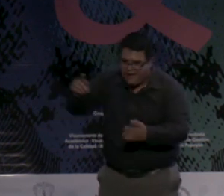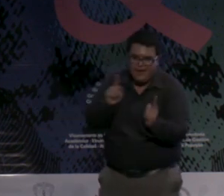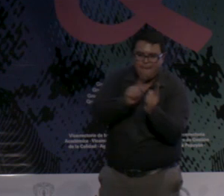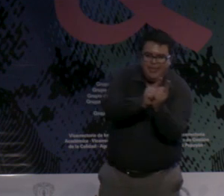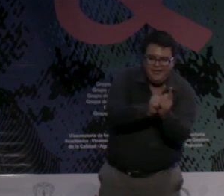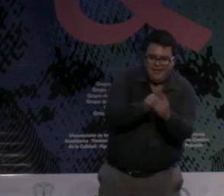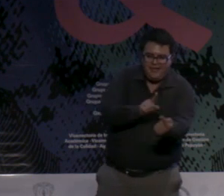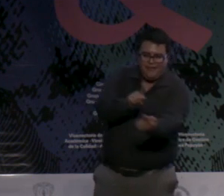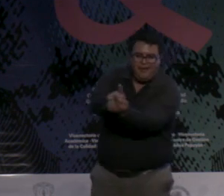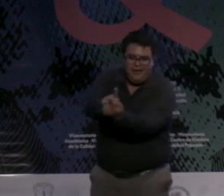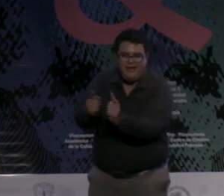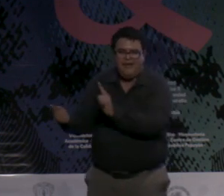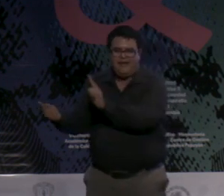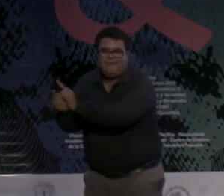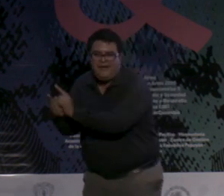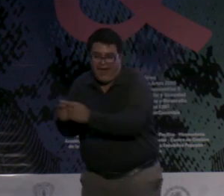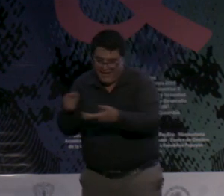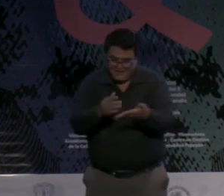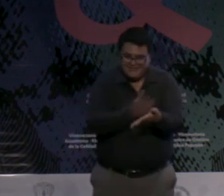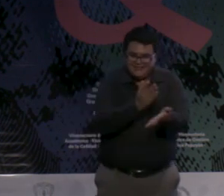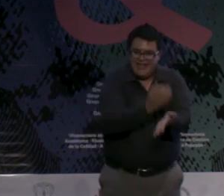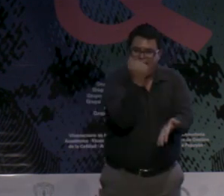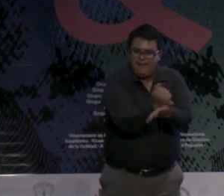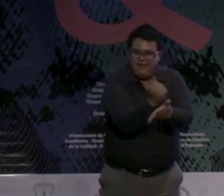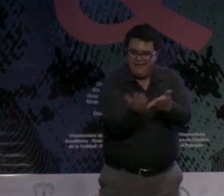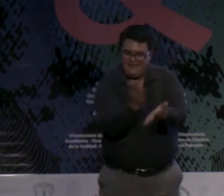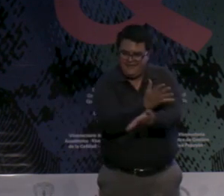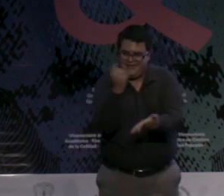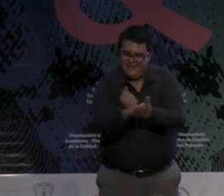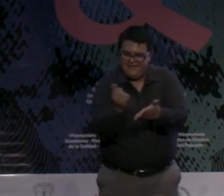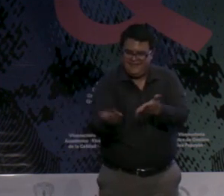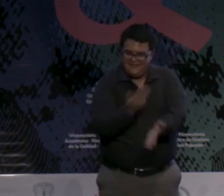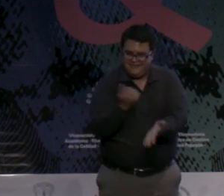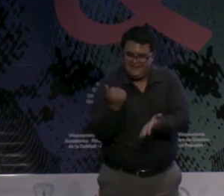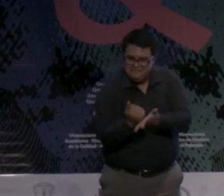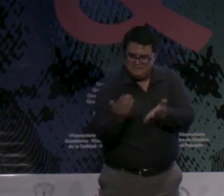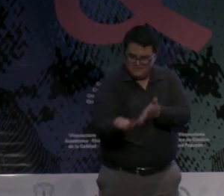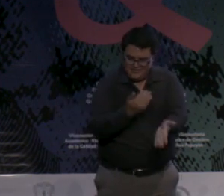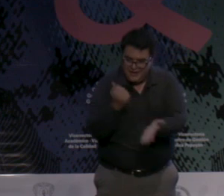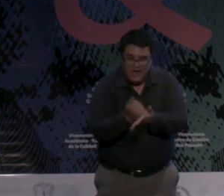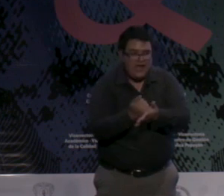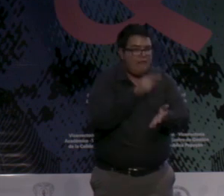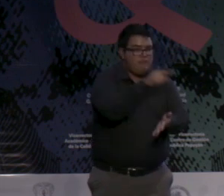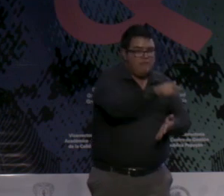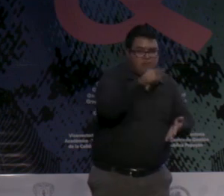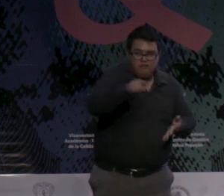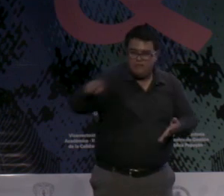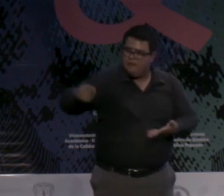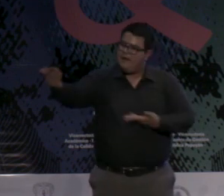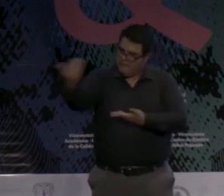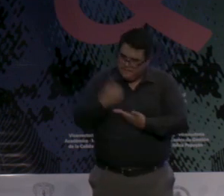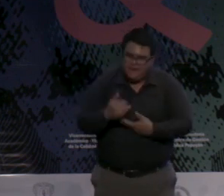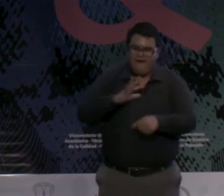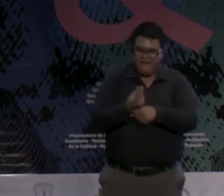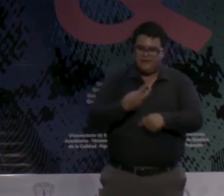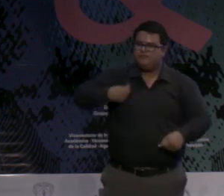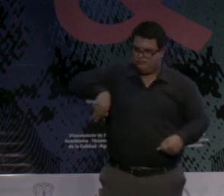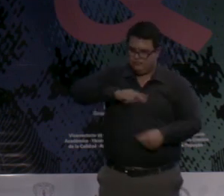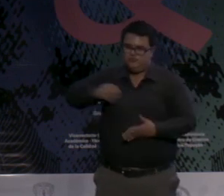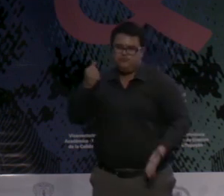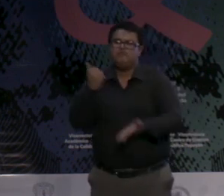monas, o sea, tenían los dibujos de cada uno de los vendedores que empezamos a trabajar, y el lugar donde estaban ubicados. La instrucción era: